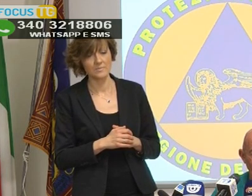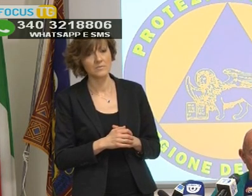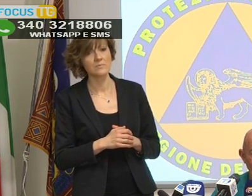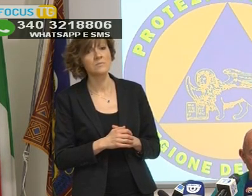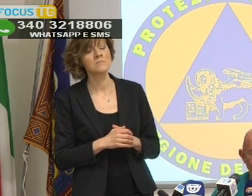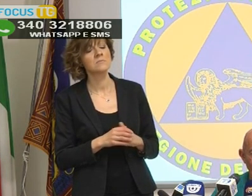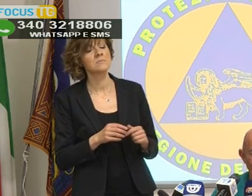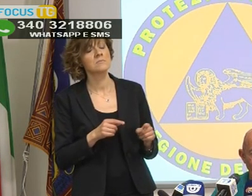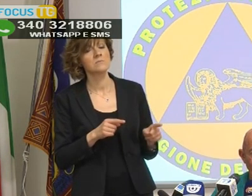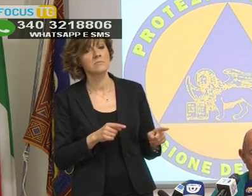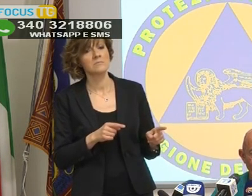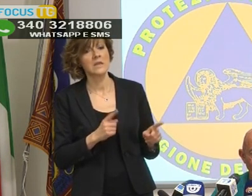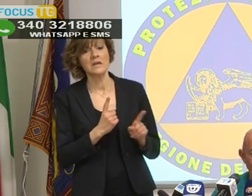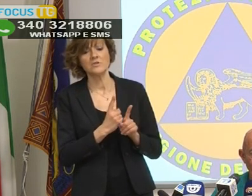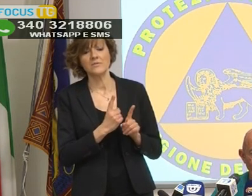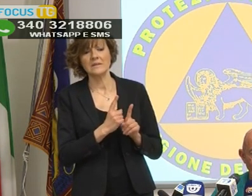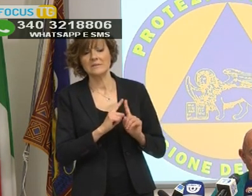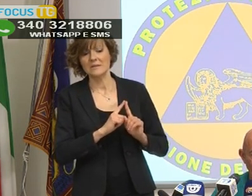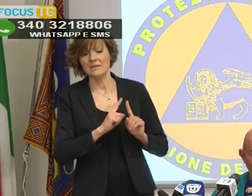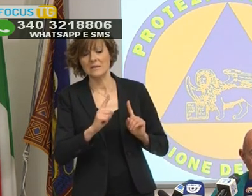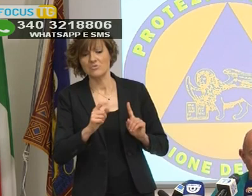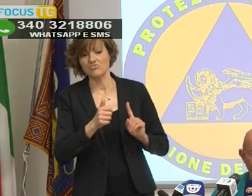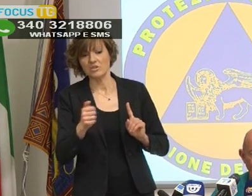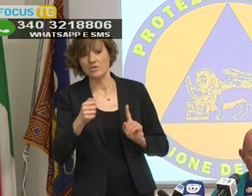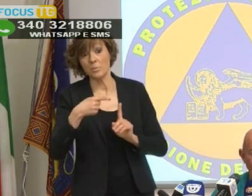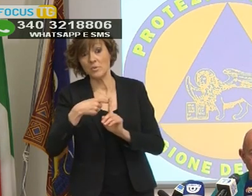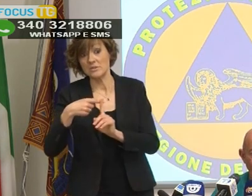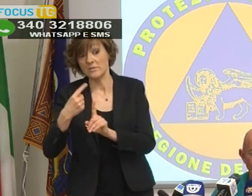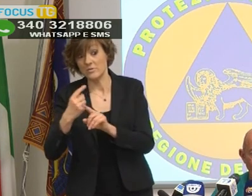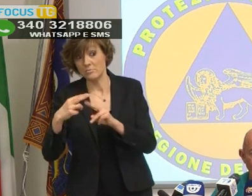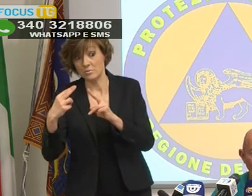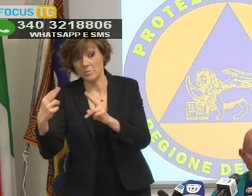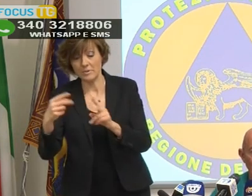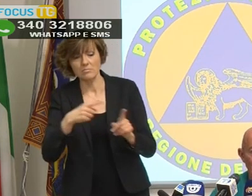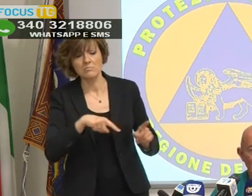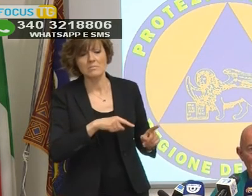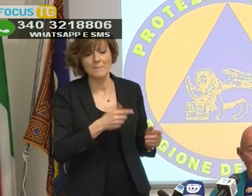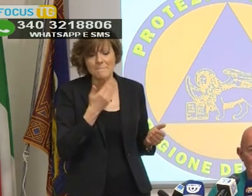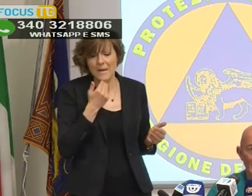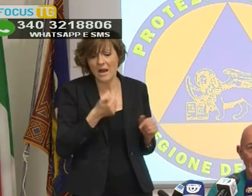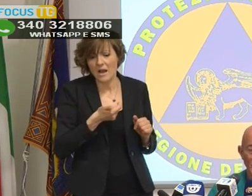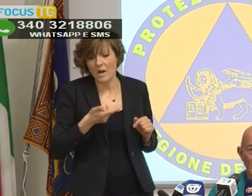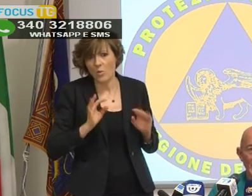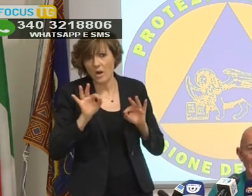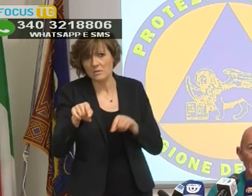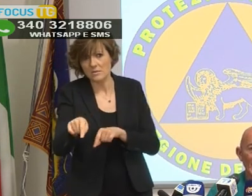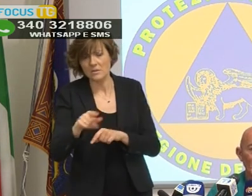da quello che ho capito dovete arrivare a un numero di 100 positivi. Sì. Adesso quanto vi manca per arrivare